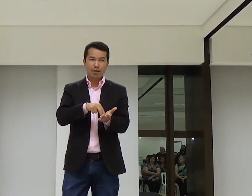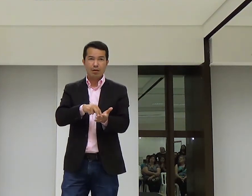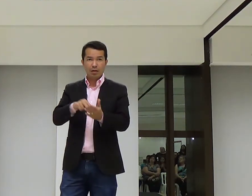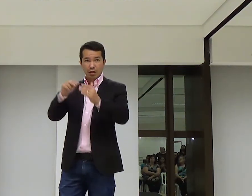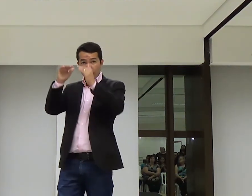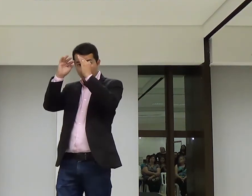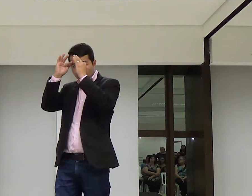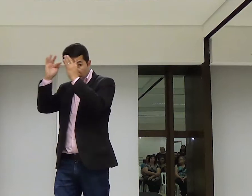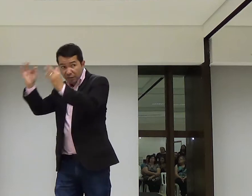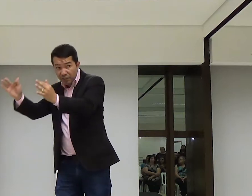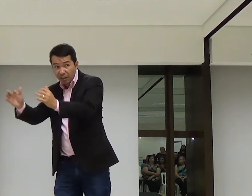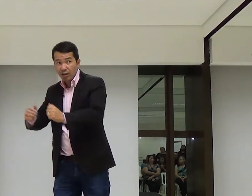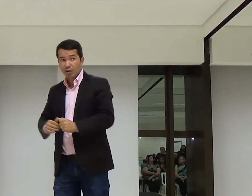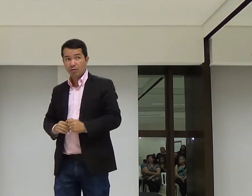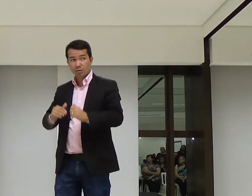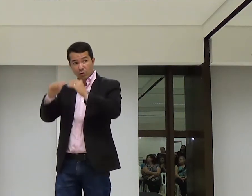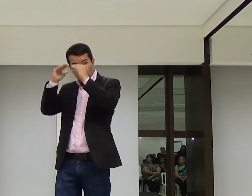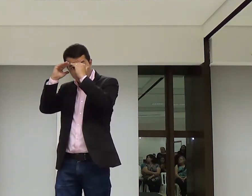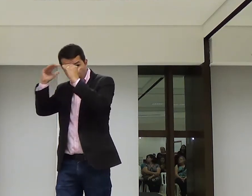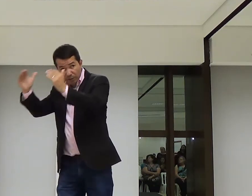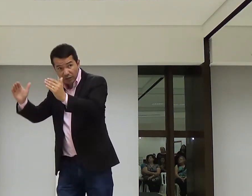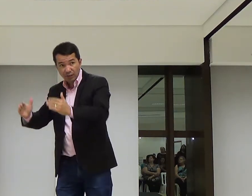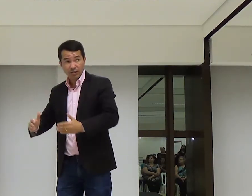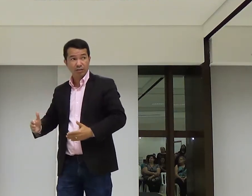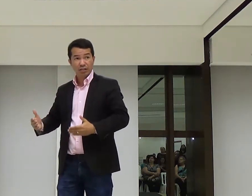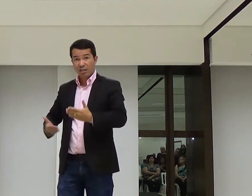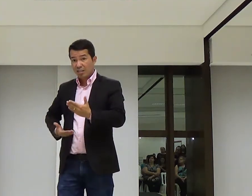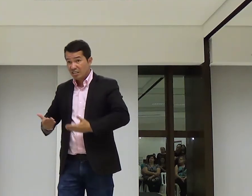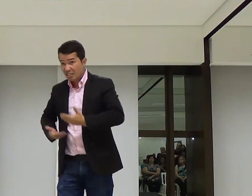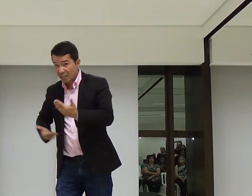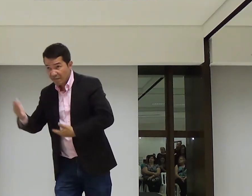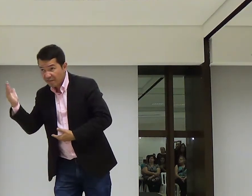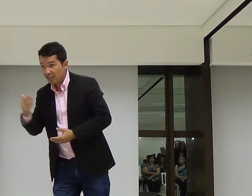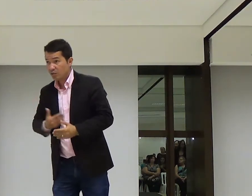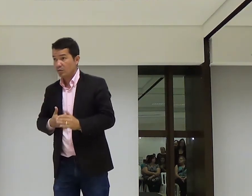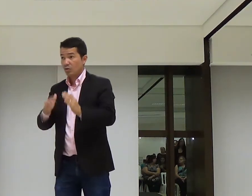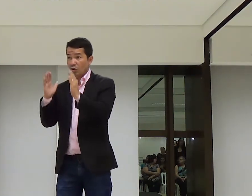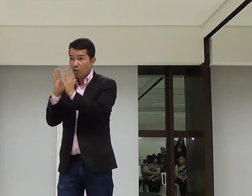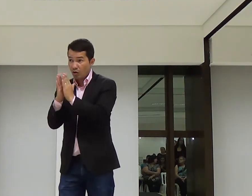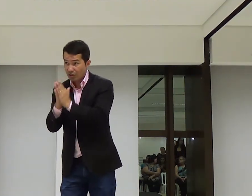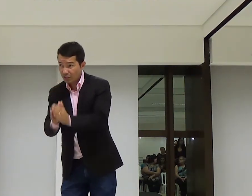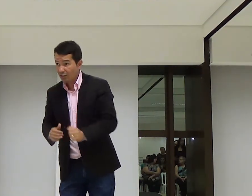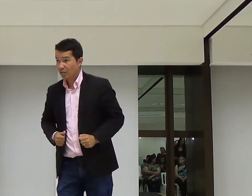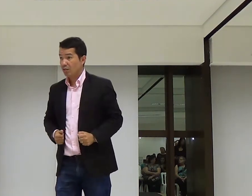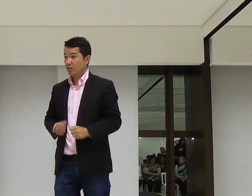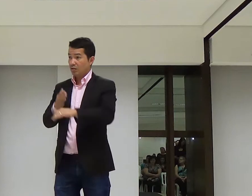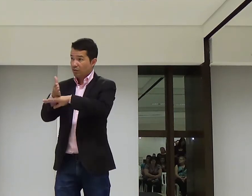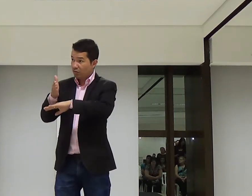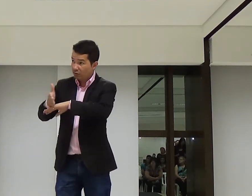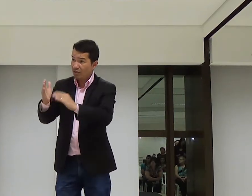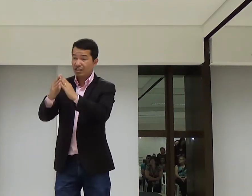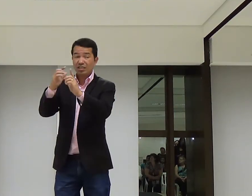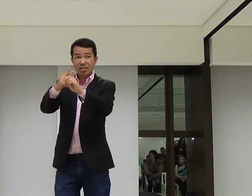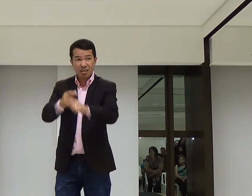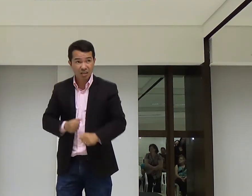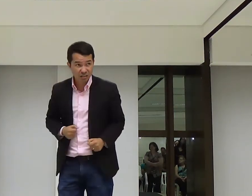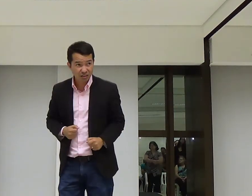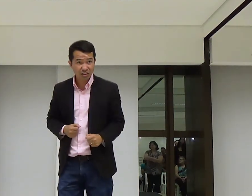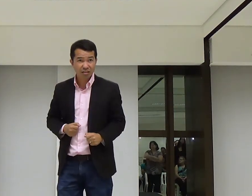pé. Se você quer copiar na fidelidade, na obediência, no serviço, na oração, na